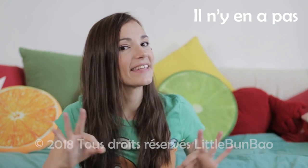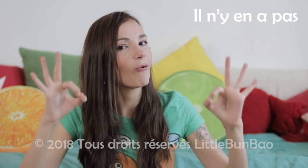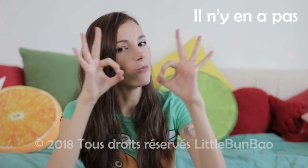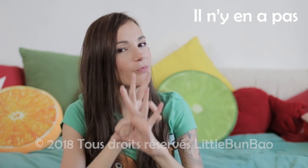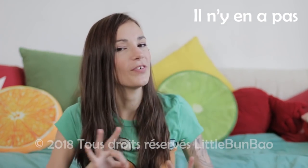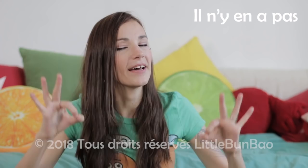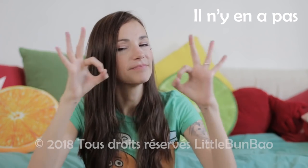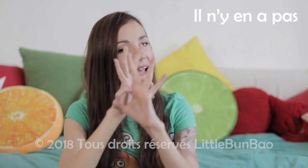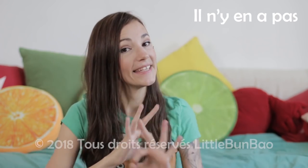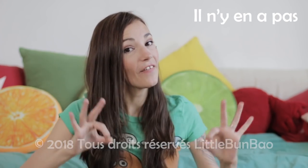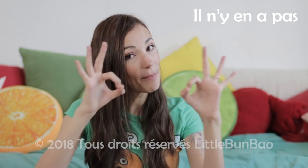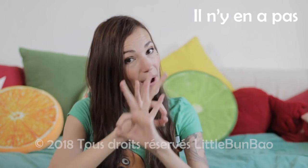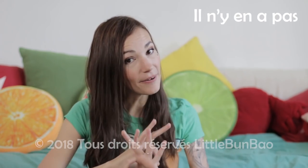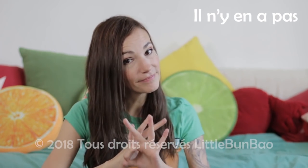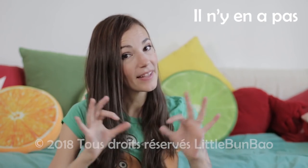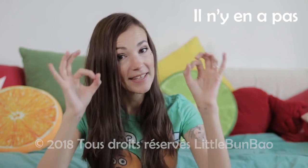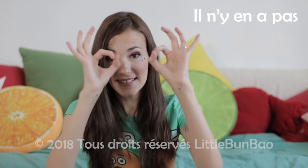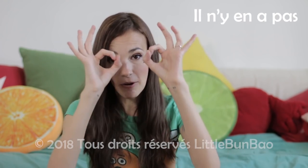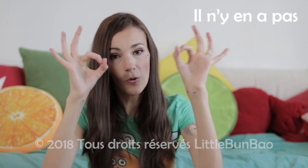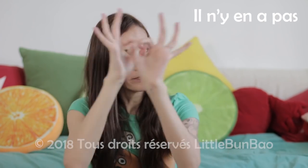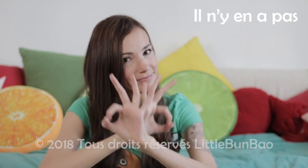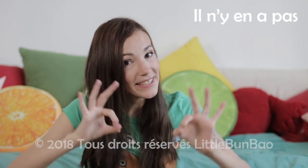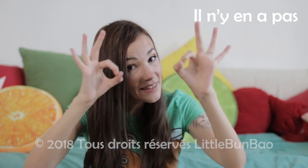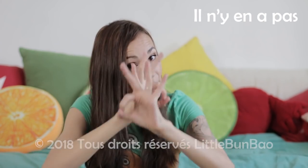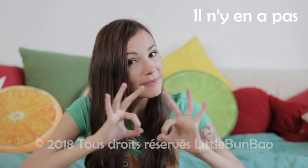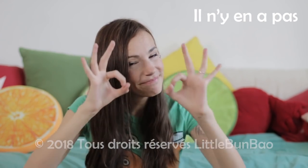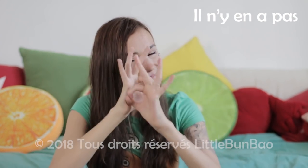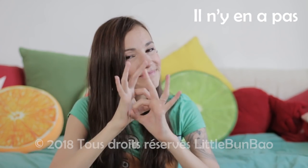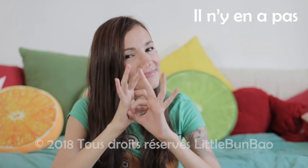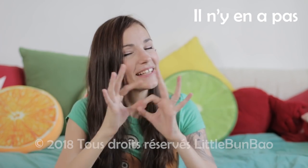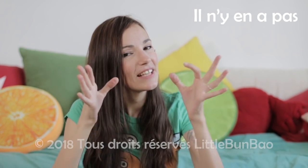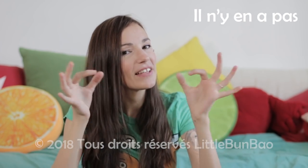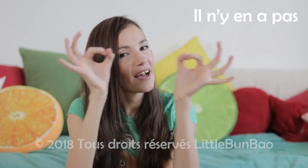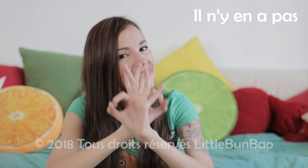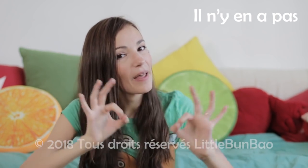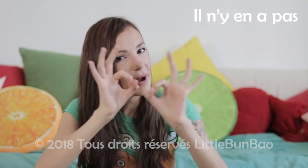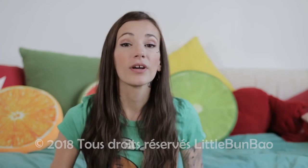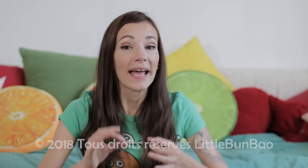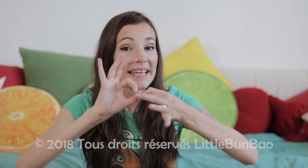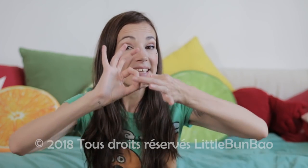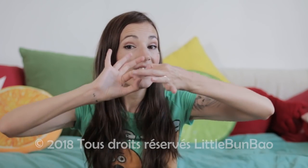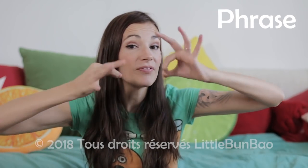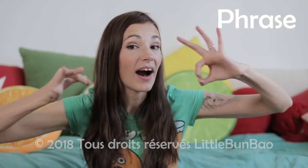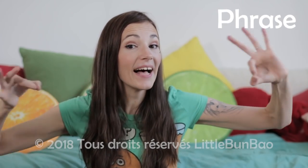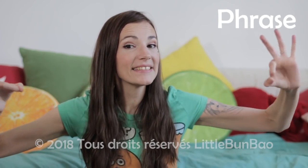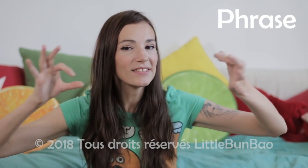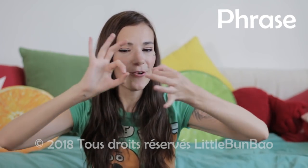ronds. Voilà. Il n'y en a pas. Zéro. Il n'y en a pas. Ça vient de là. Il n'y en a pas. Quelle phrase? Le